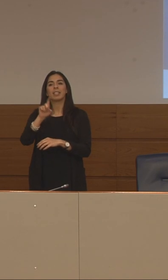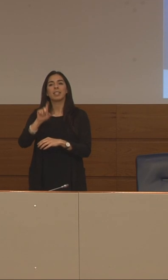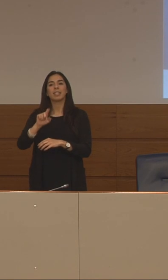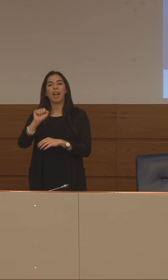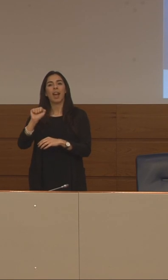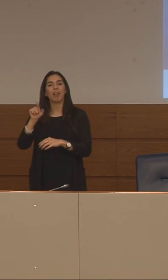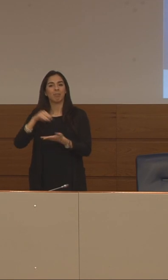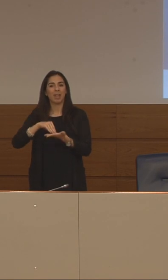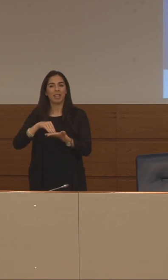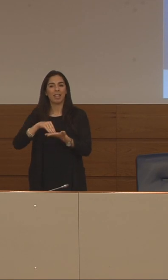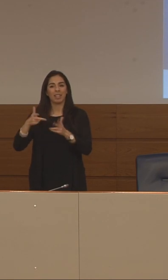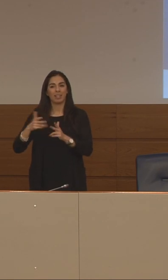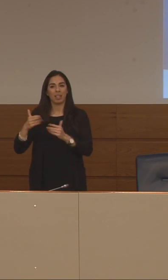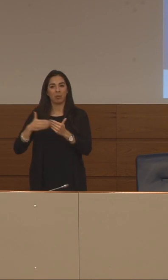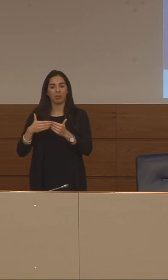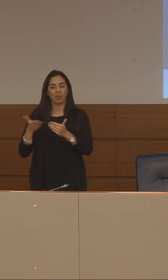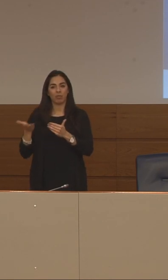molto molto